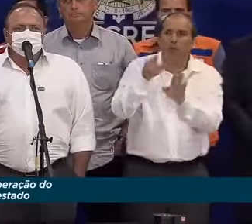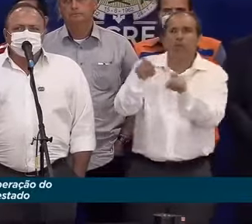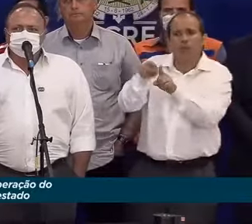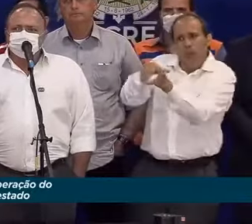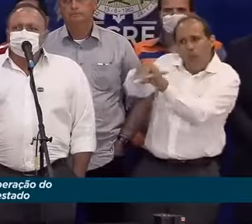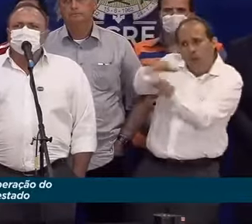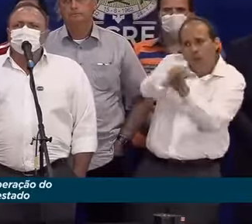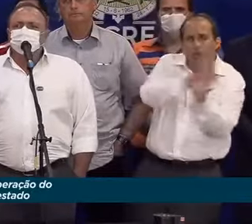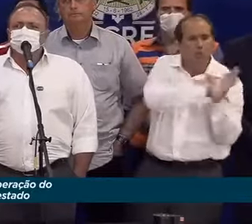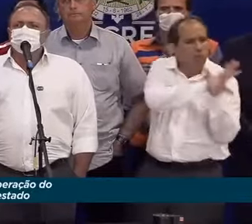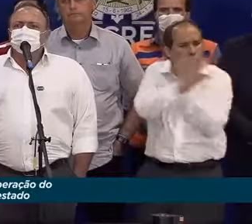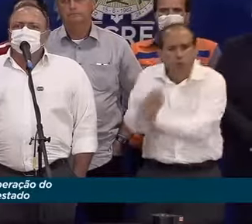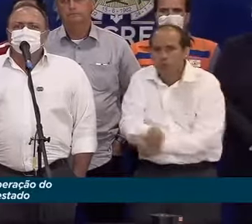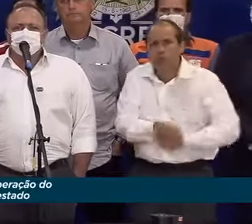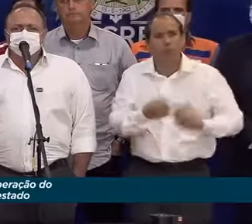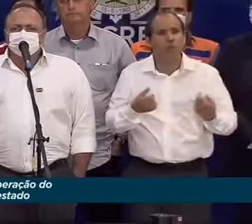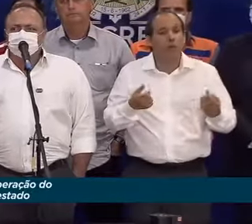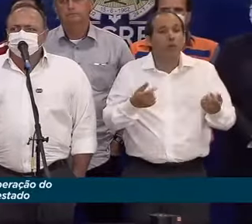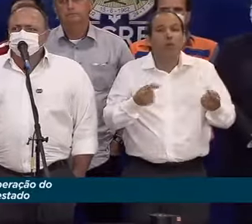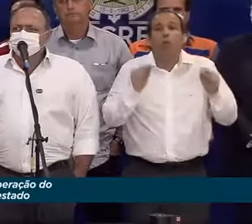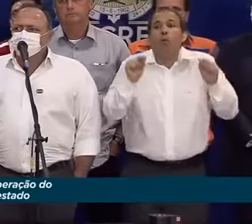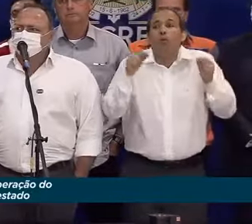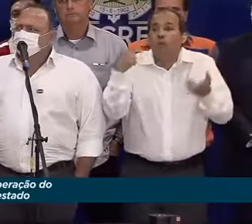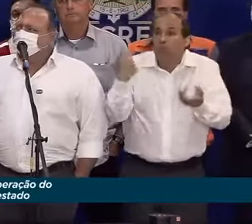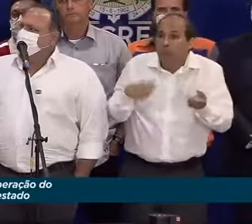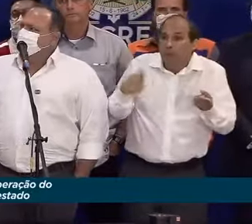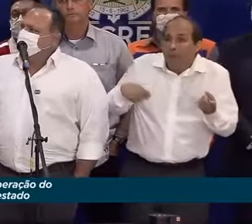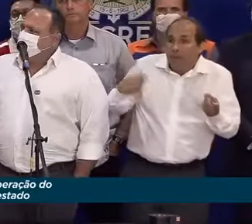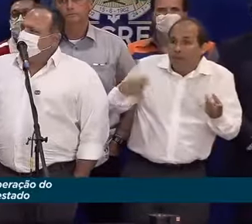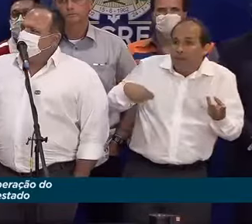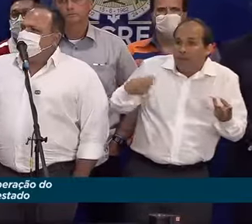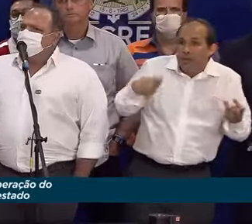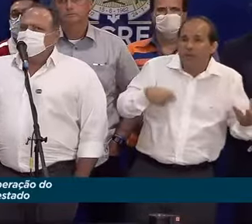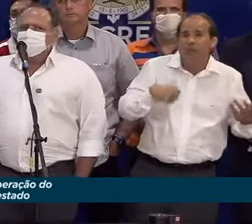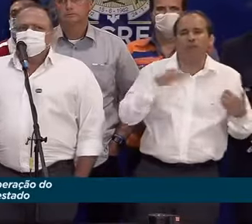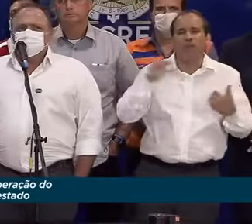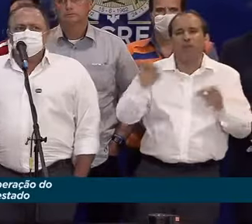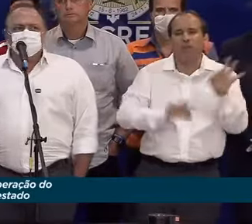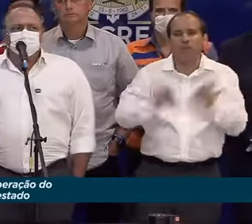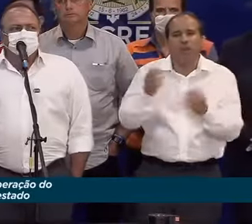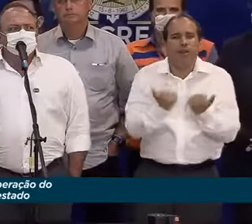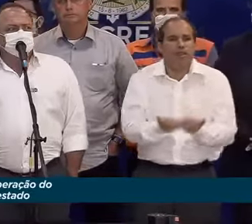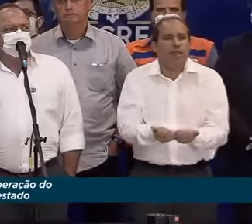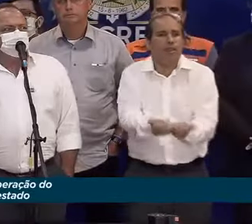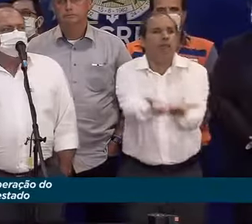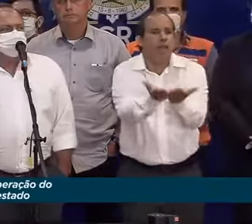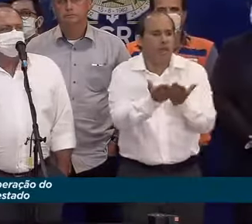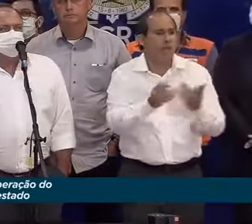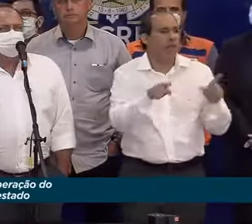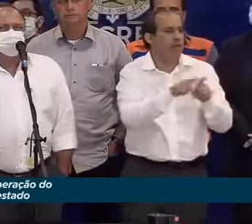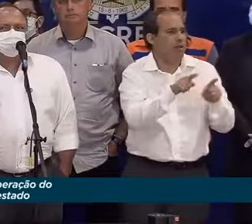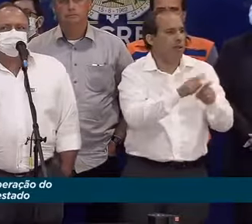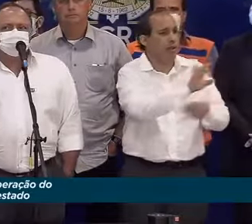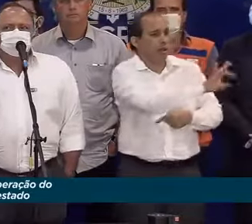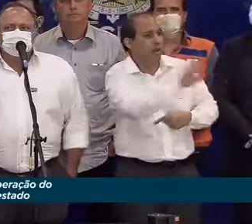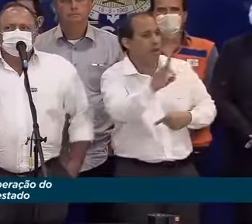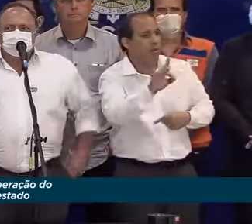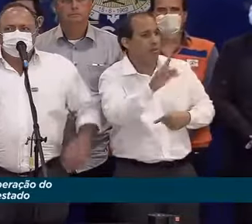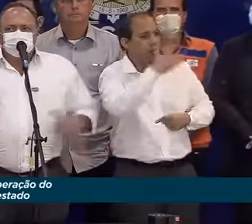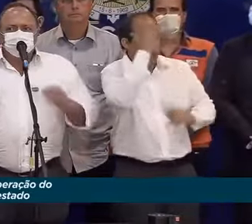e, se precisar, traremos o que for necessário. Então, o governador e os senhores moradores do